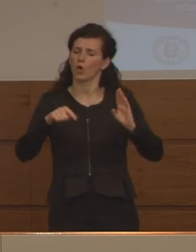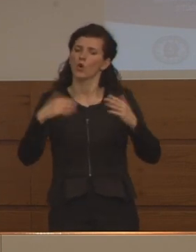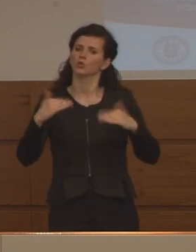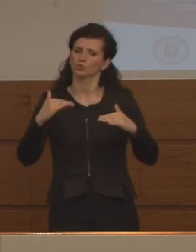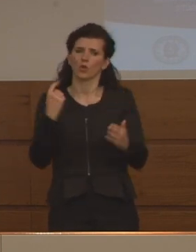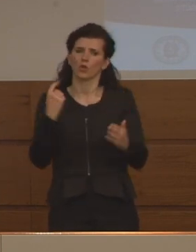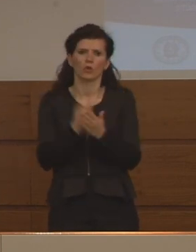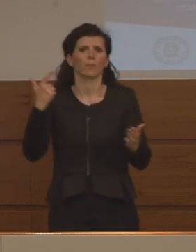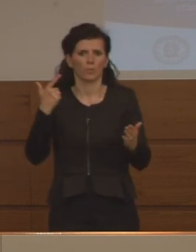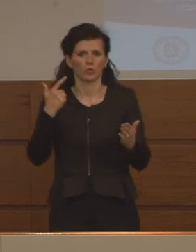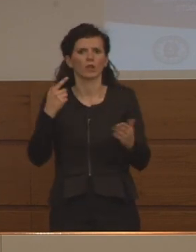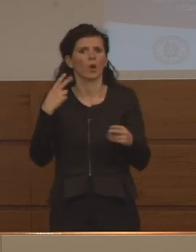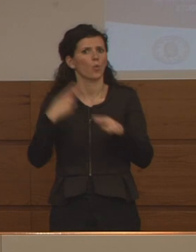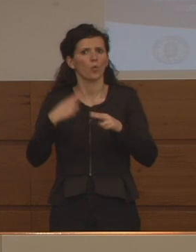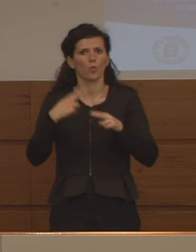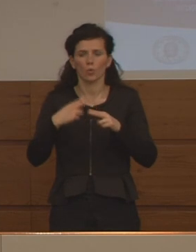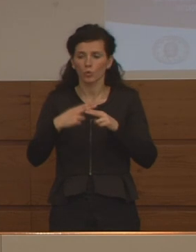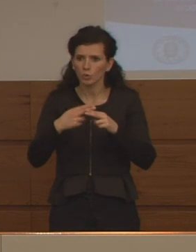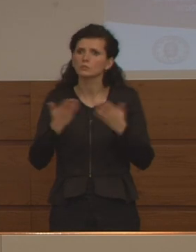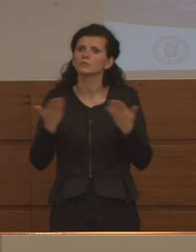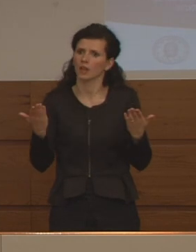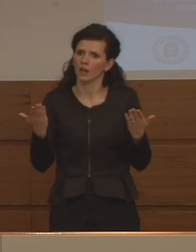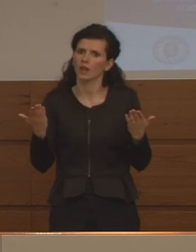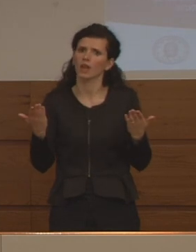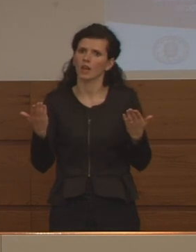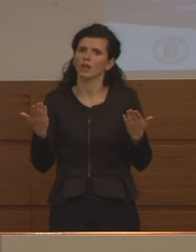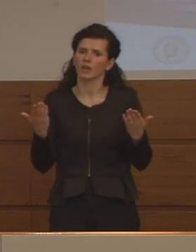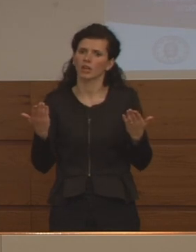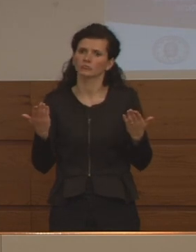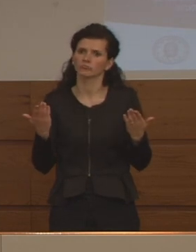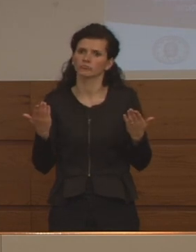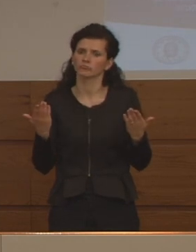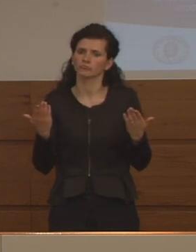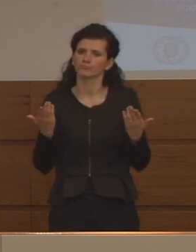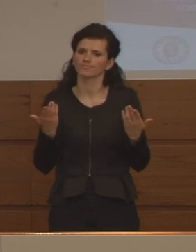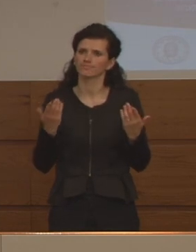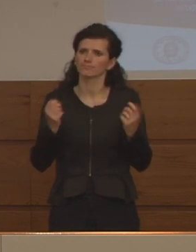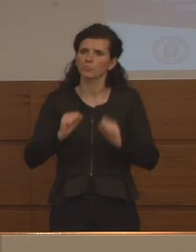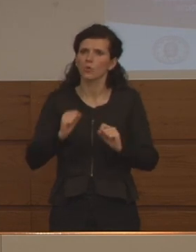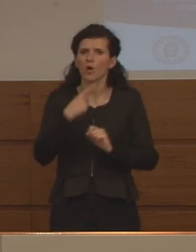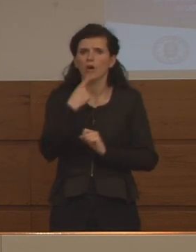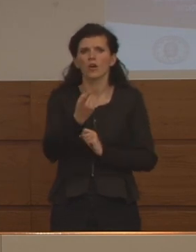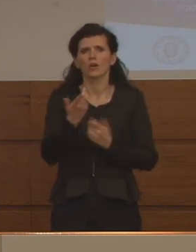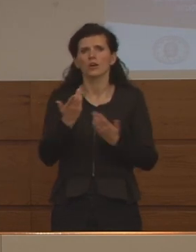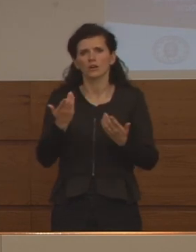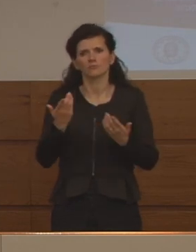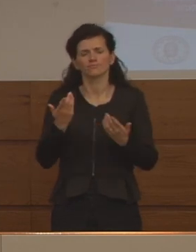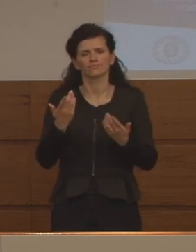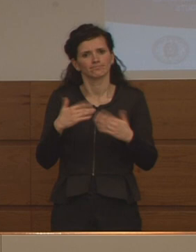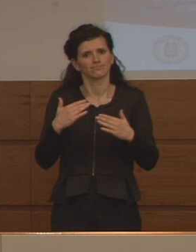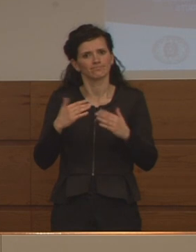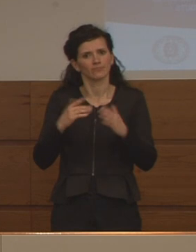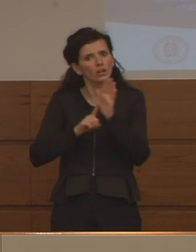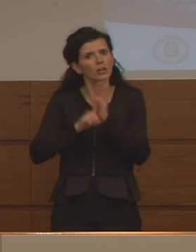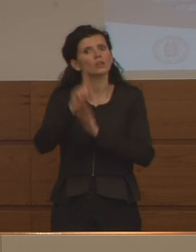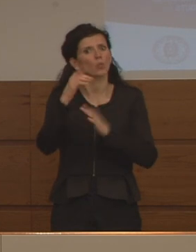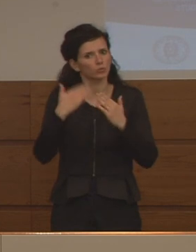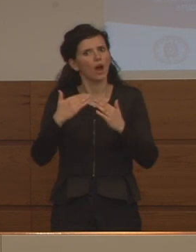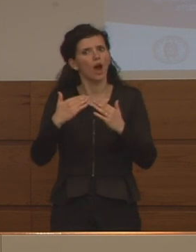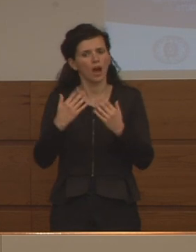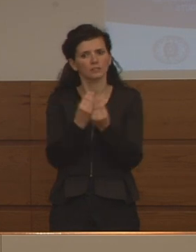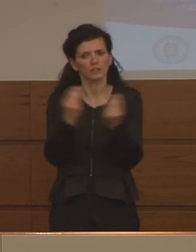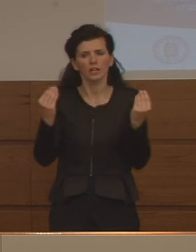un confronto molto utile e direi foriero da entrambe le parti di